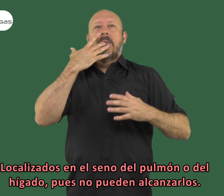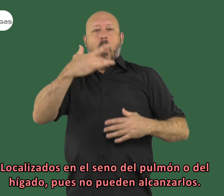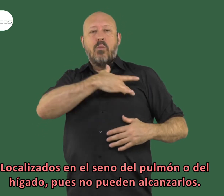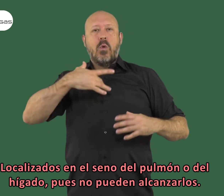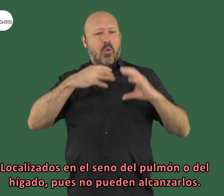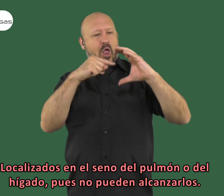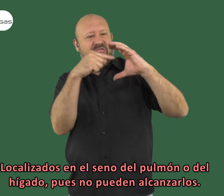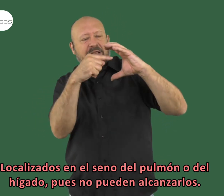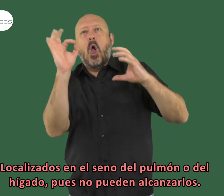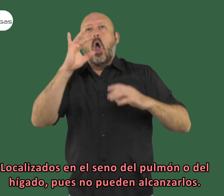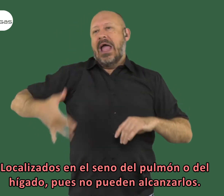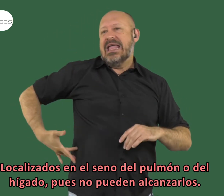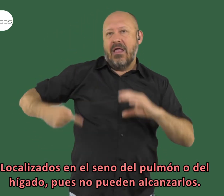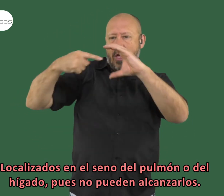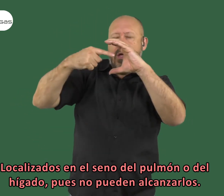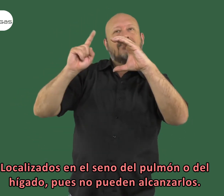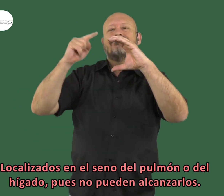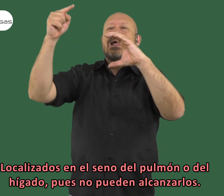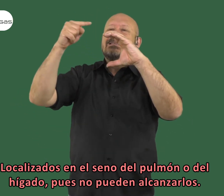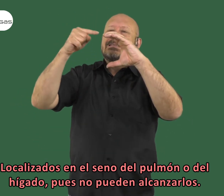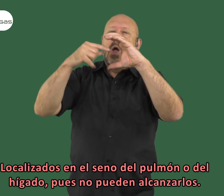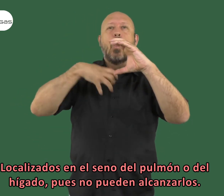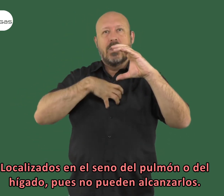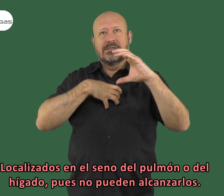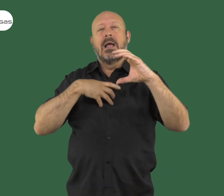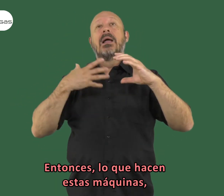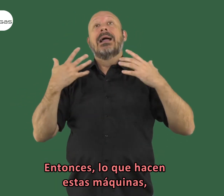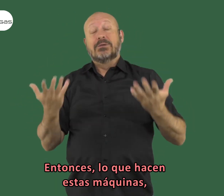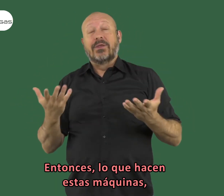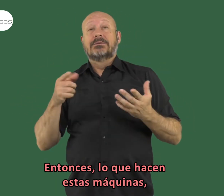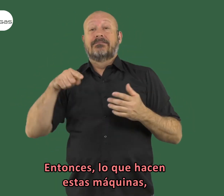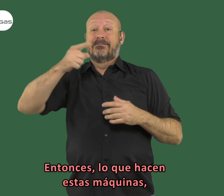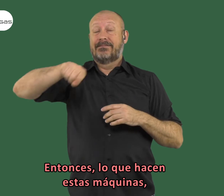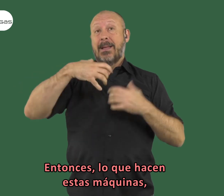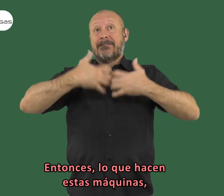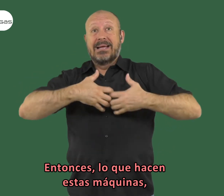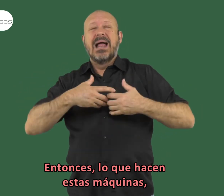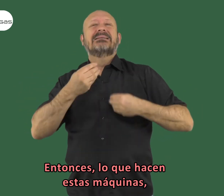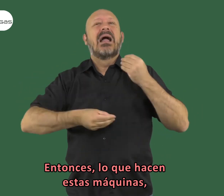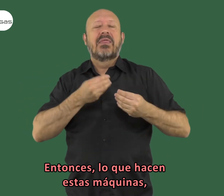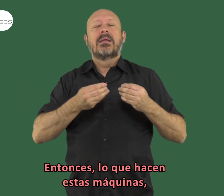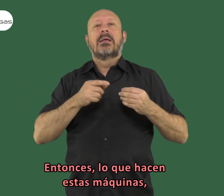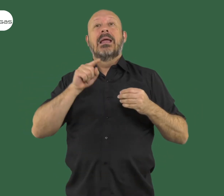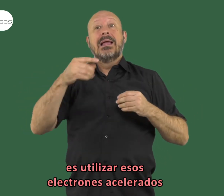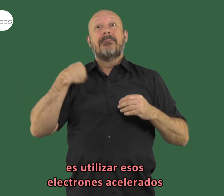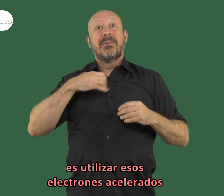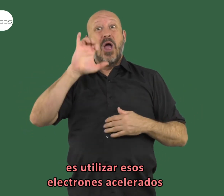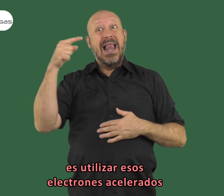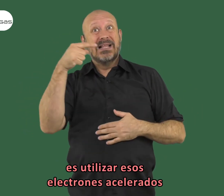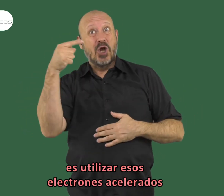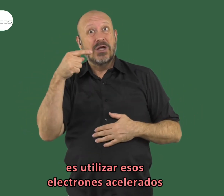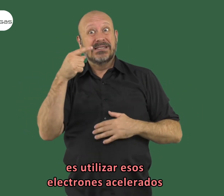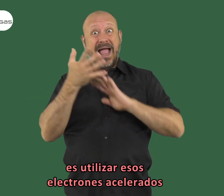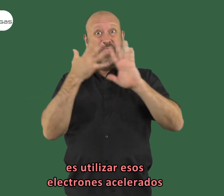en el seno del pulmón o del hígado, pues no pueden alcanzarlos. Entonces, lo que hacen estas máquinas es